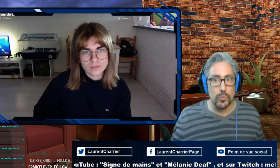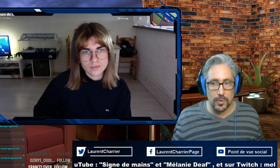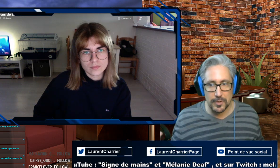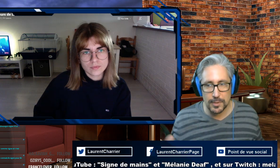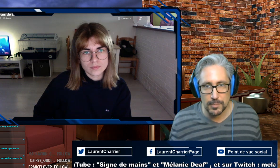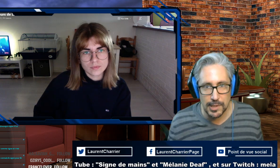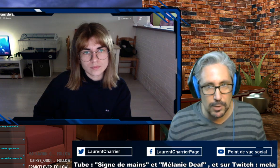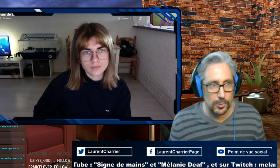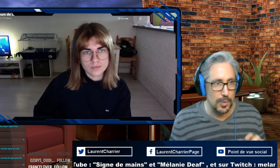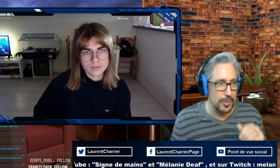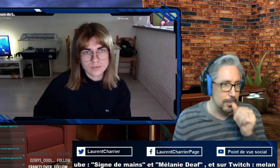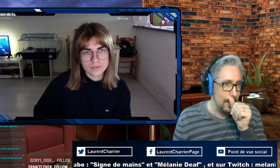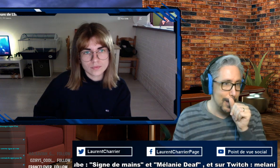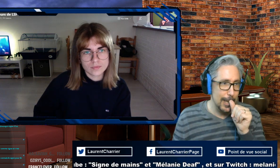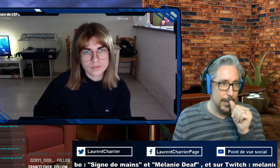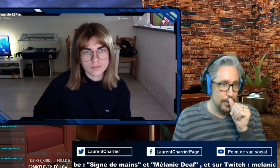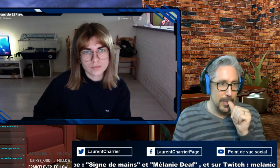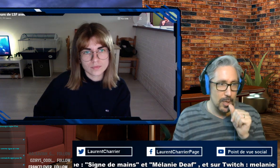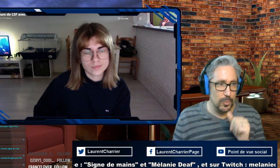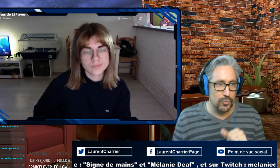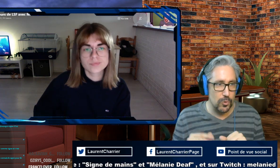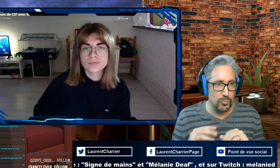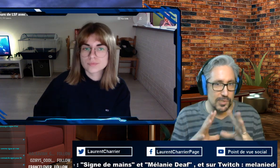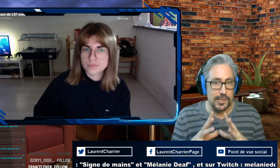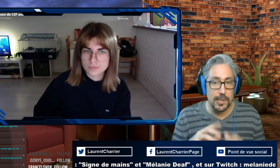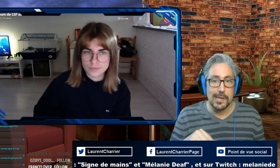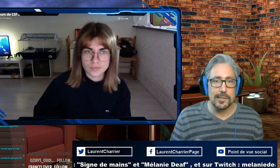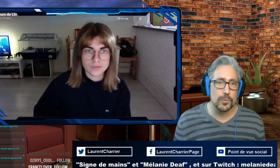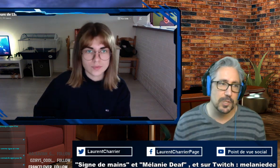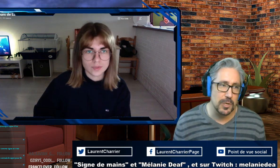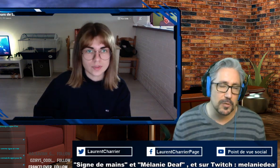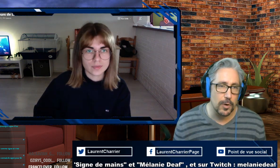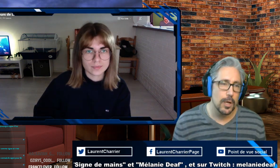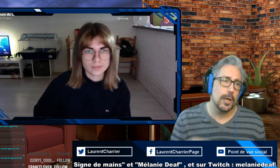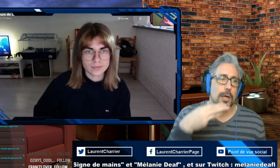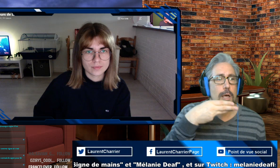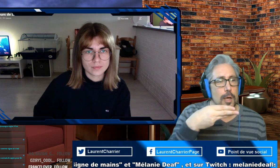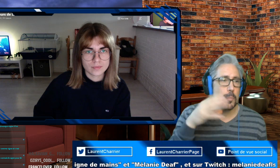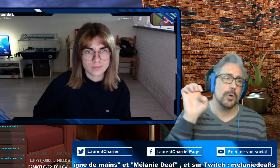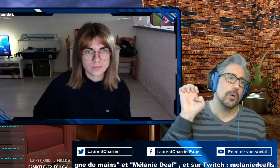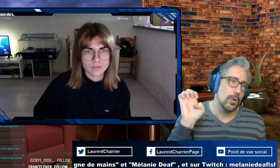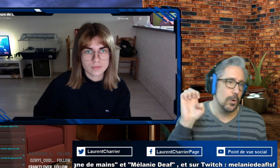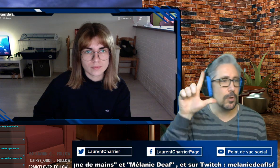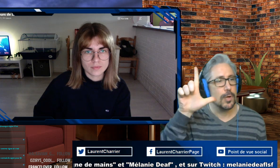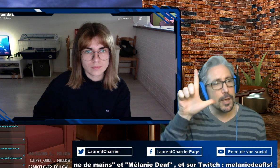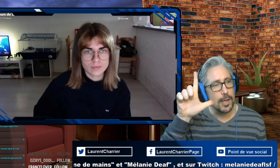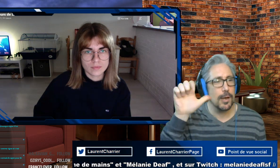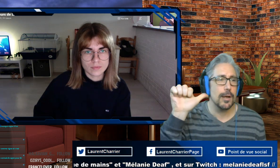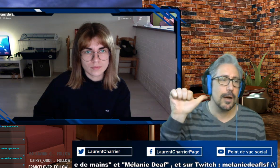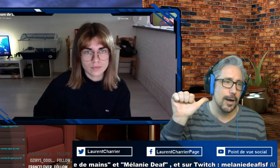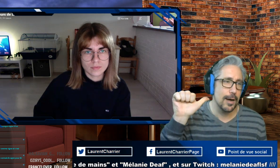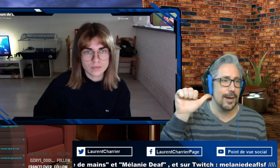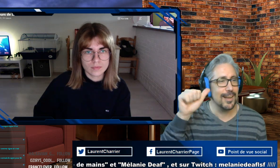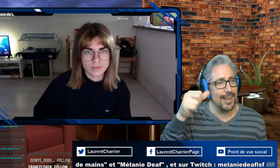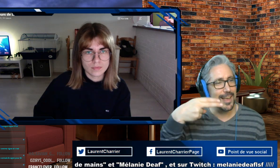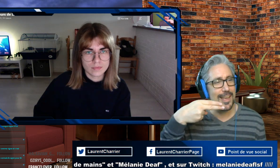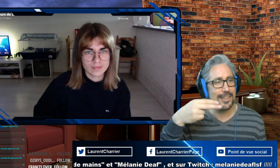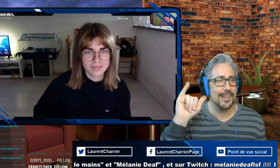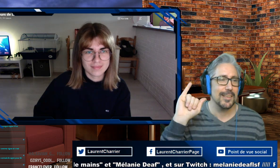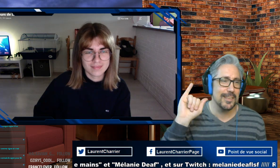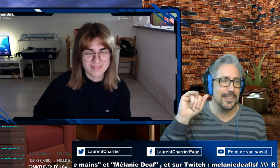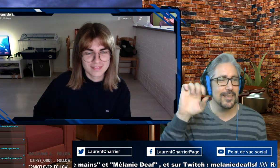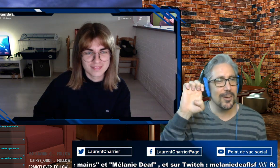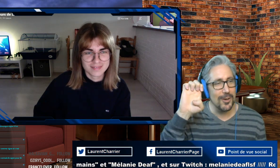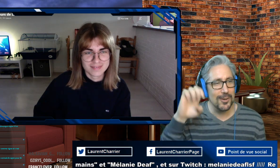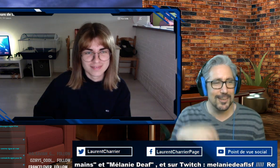pour tout le monde en fait, quel que soit le prénom, pour qu'on puisse signer. Sinon t'imagines, faut M, E, L, A,